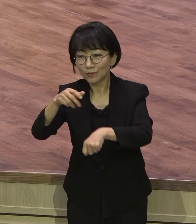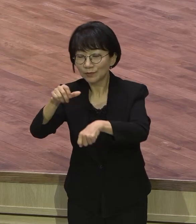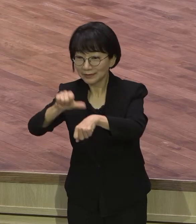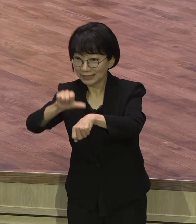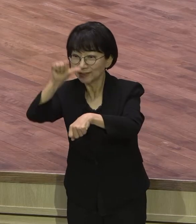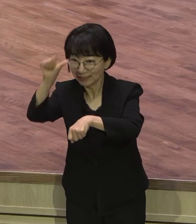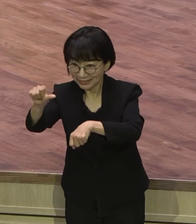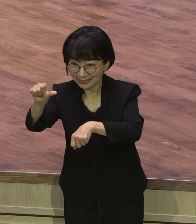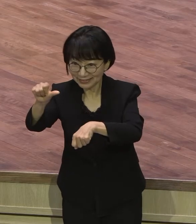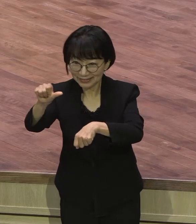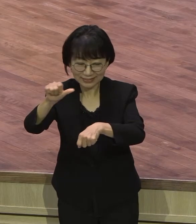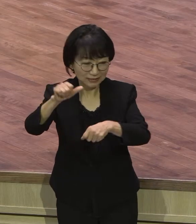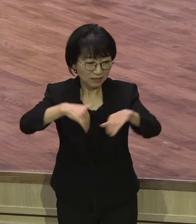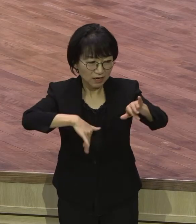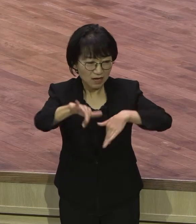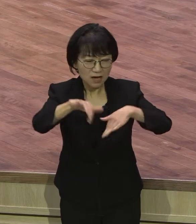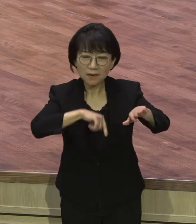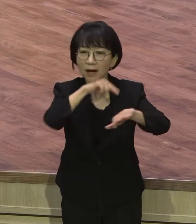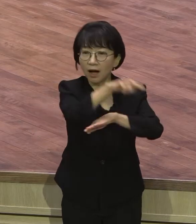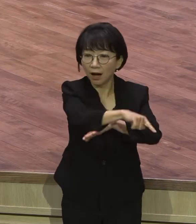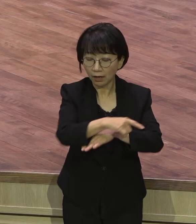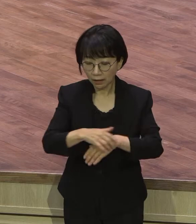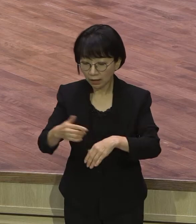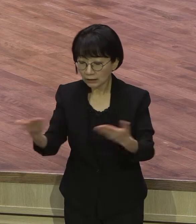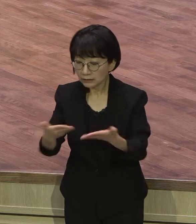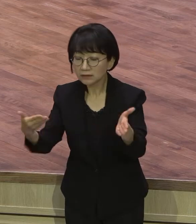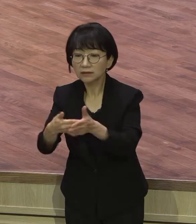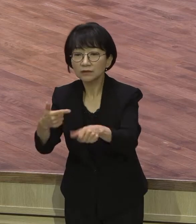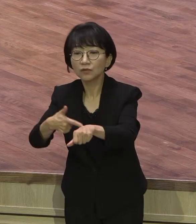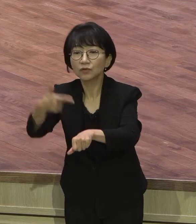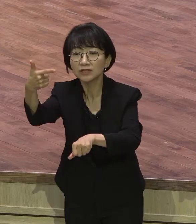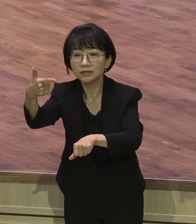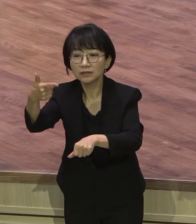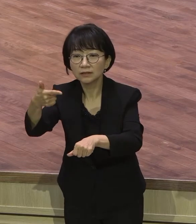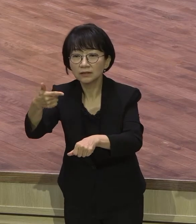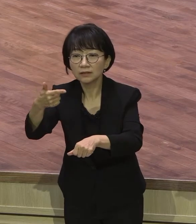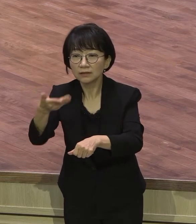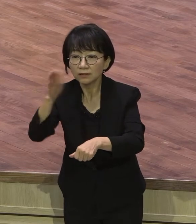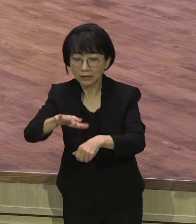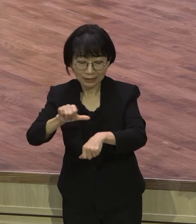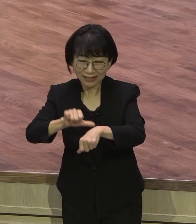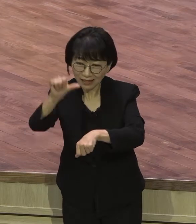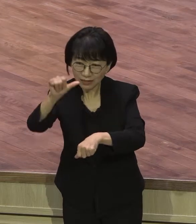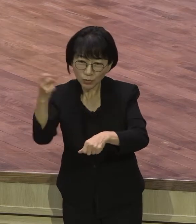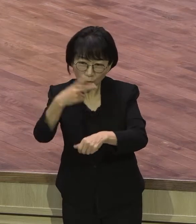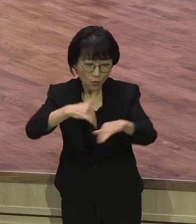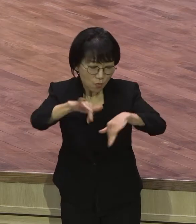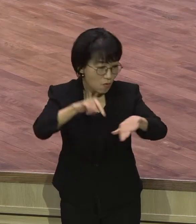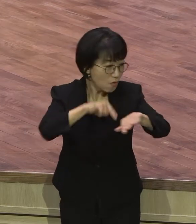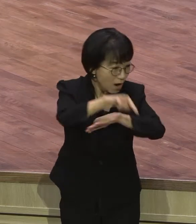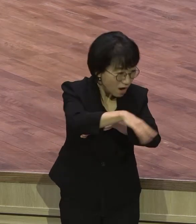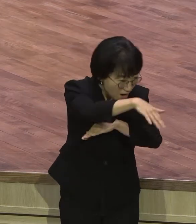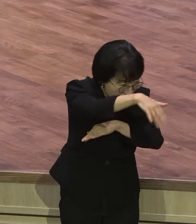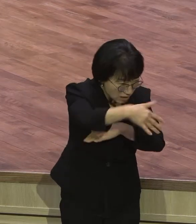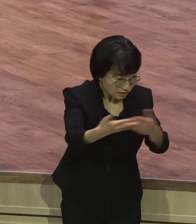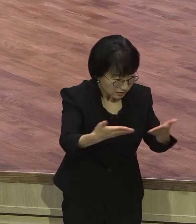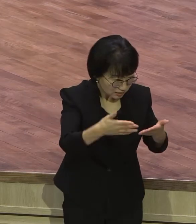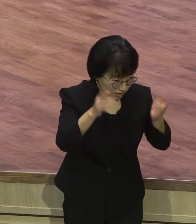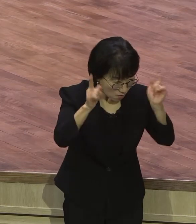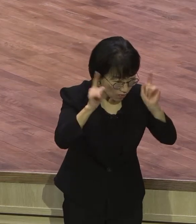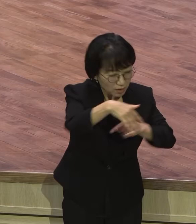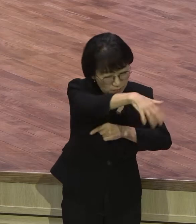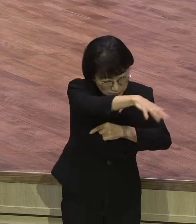5시입니다. 6시 퇴근하는데 5시 나가서 그들도 다 그렇게 놀고